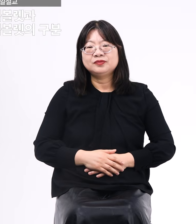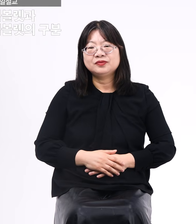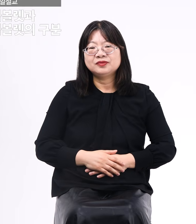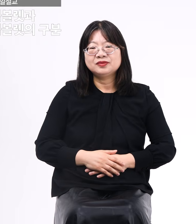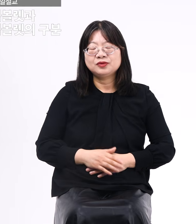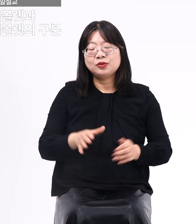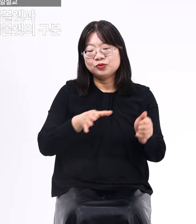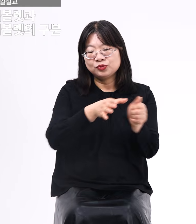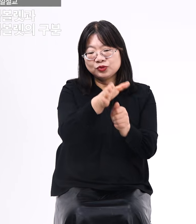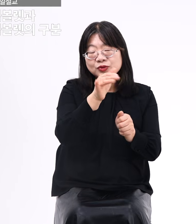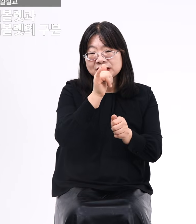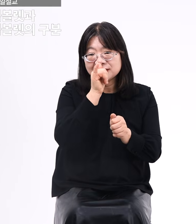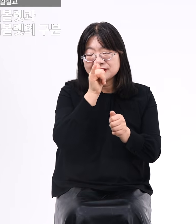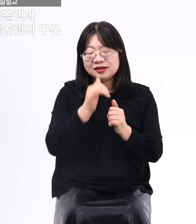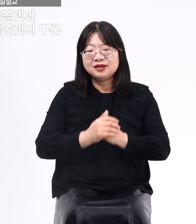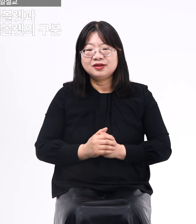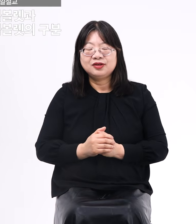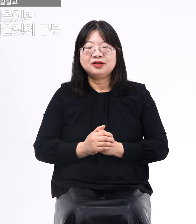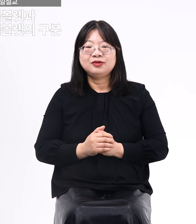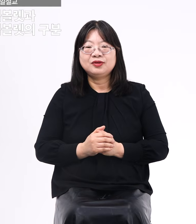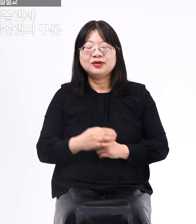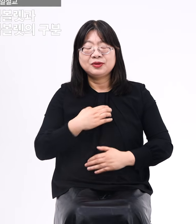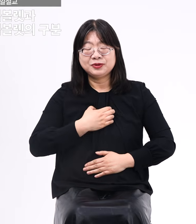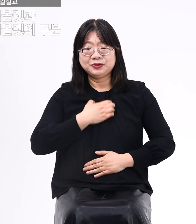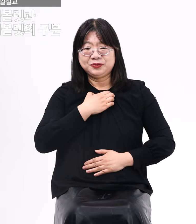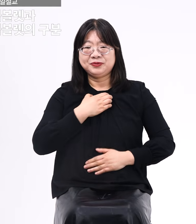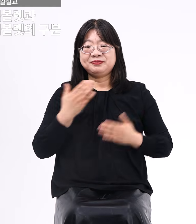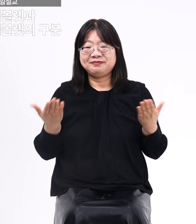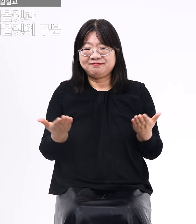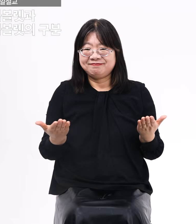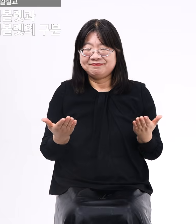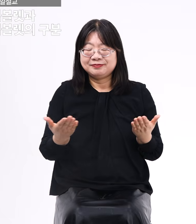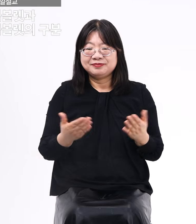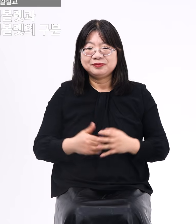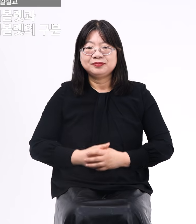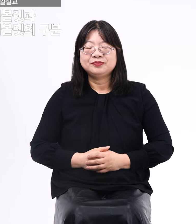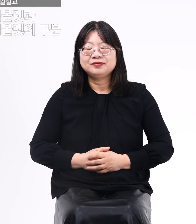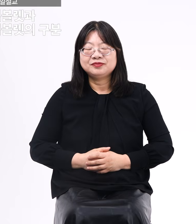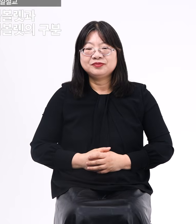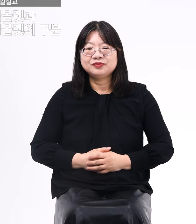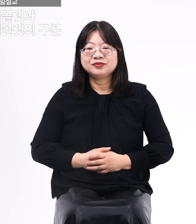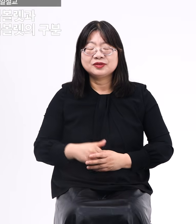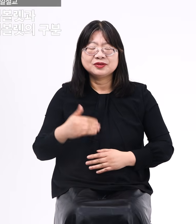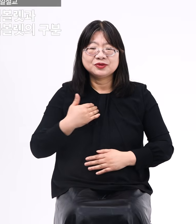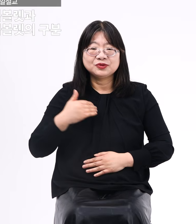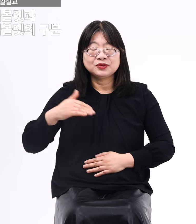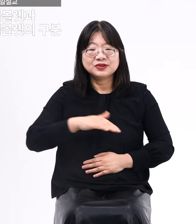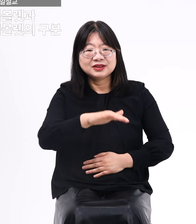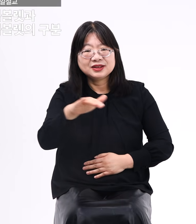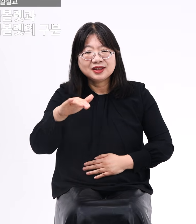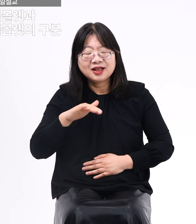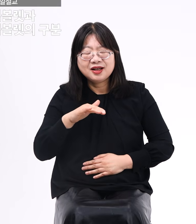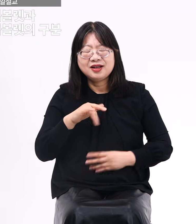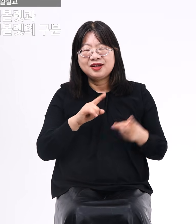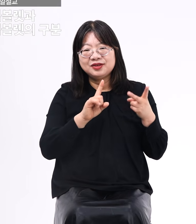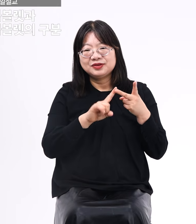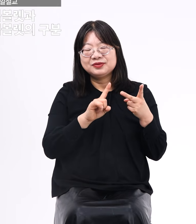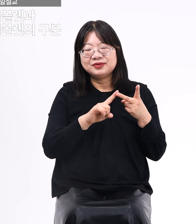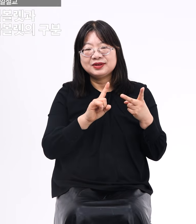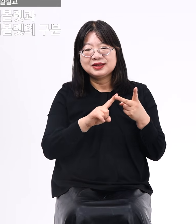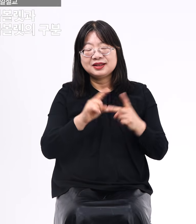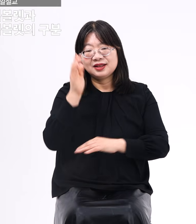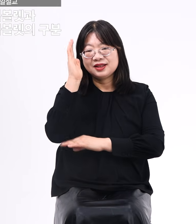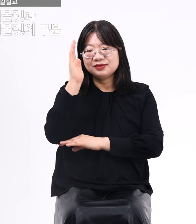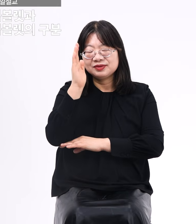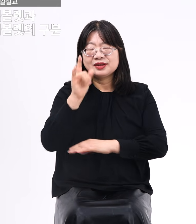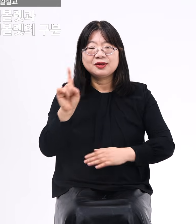사륙이 일어납니다. 얼마나 끔찍한 일이에요. 자, 그러면 여기서 우리가 두 번째 메시지가